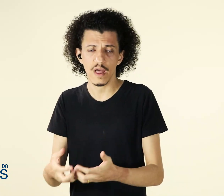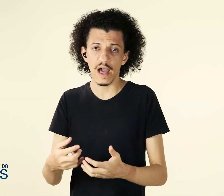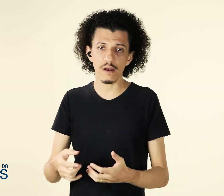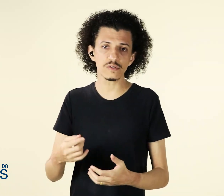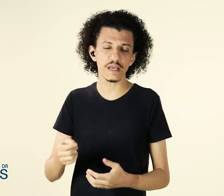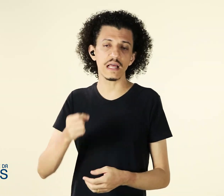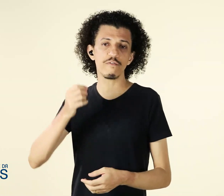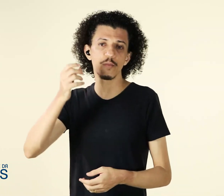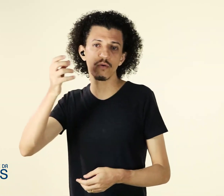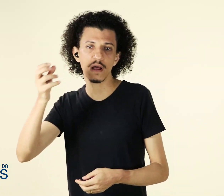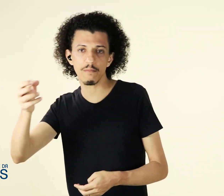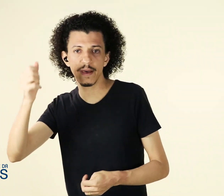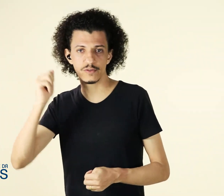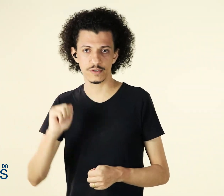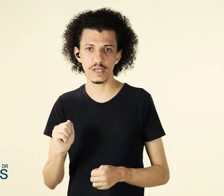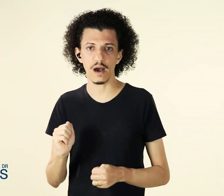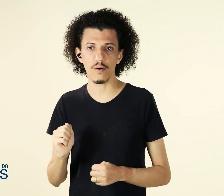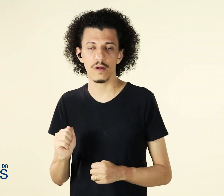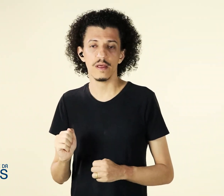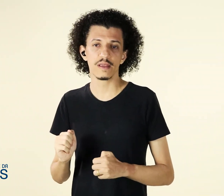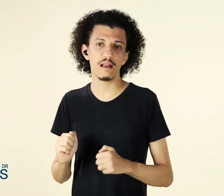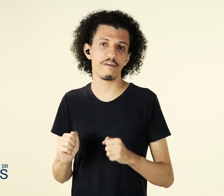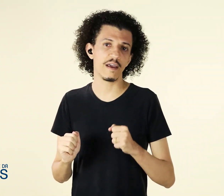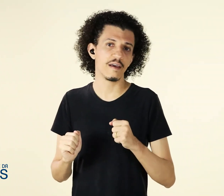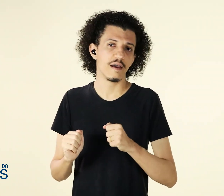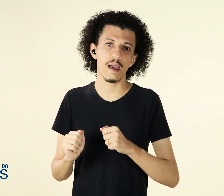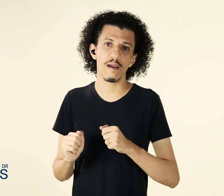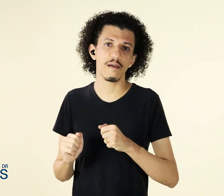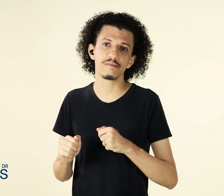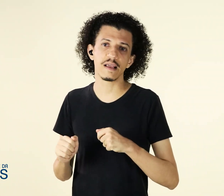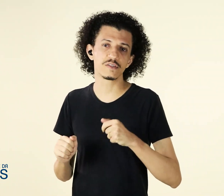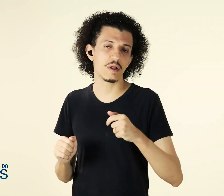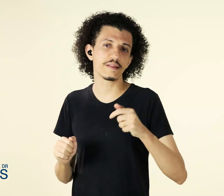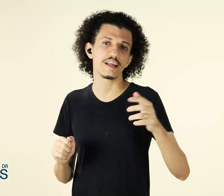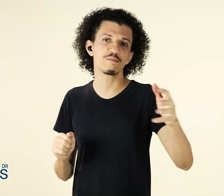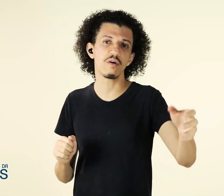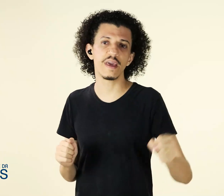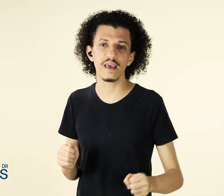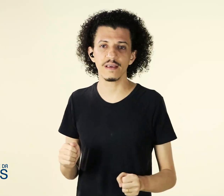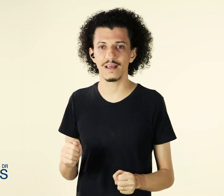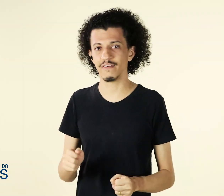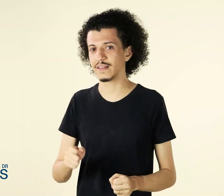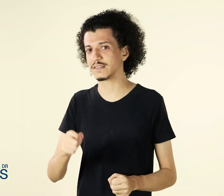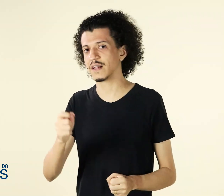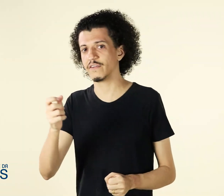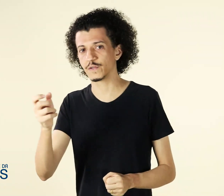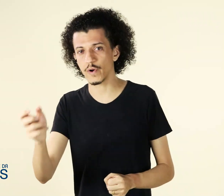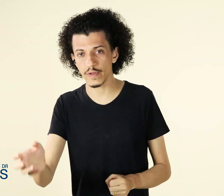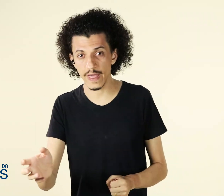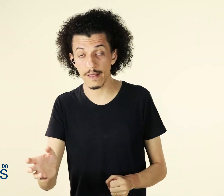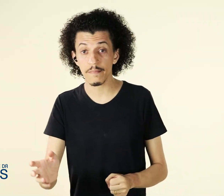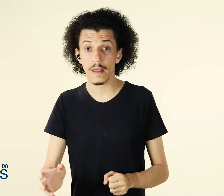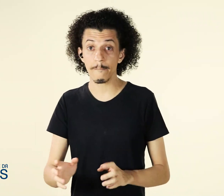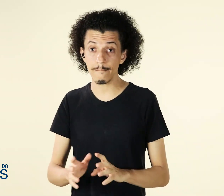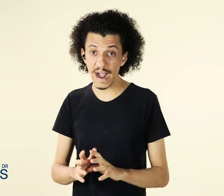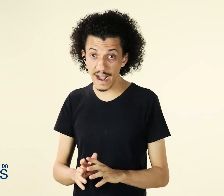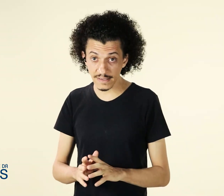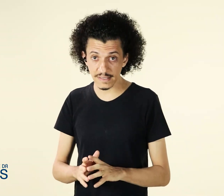A não ser que ele for procurar numa rede social, que ele vai ter que soletrar isso para alguém, que ele vai ter que escrever isso para alguém, mas,